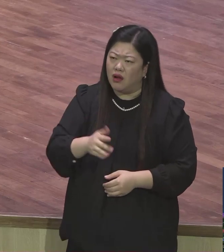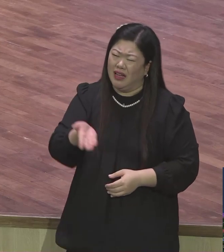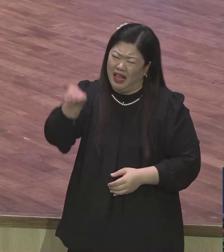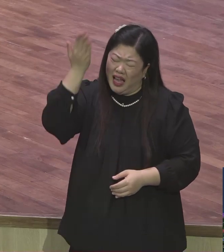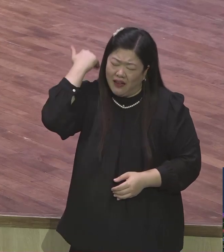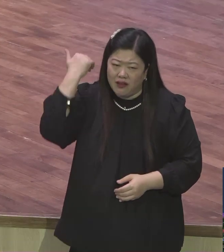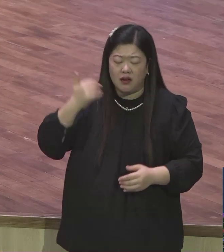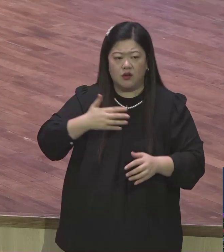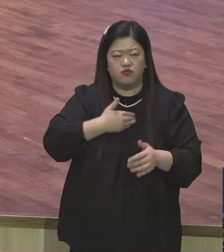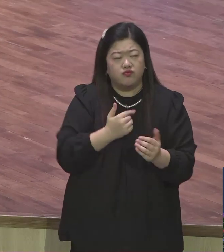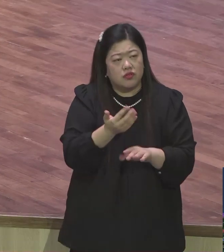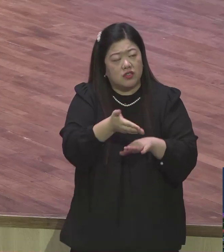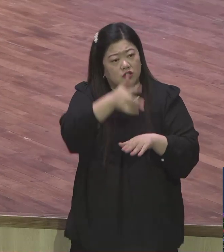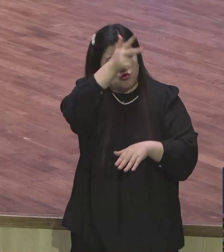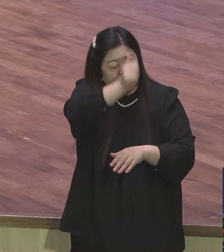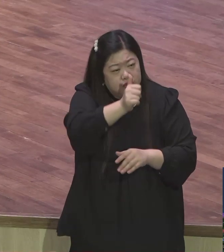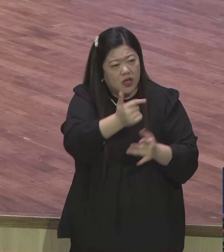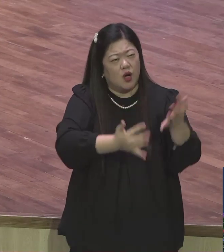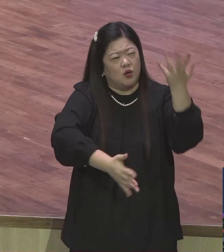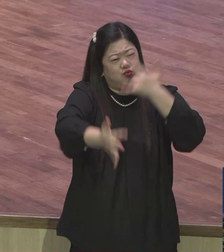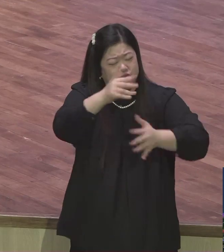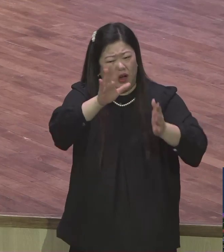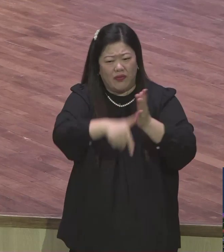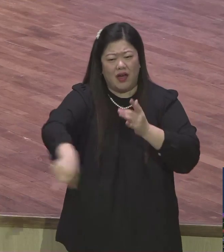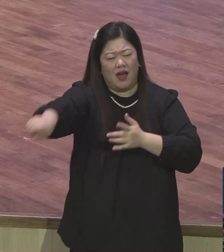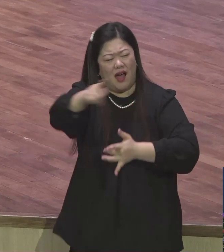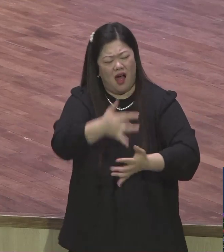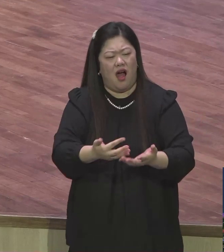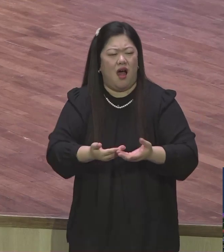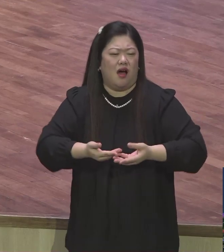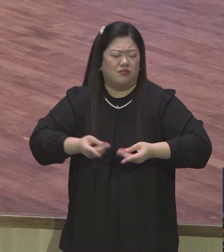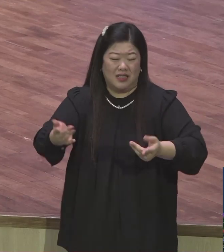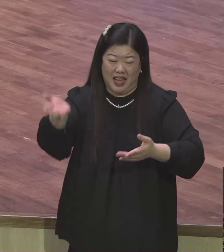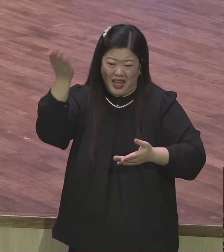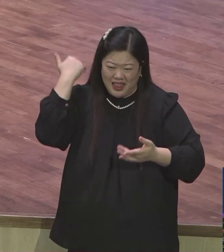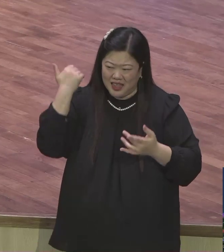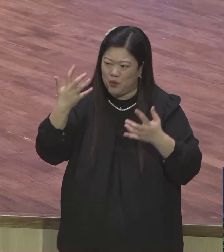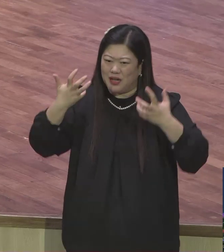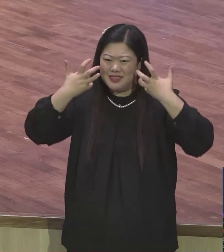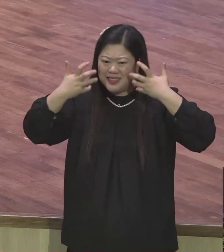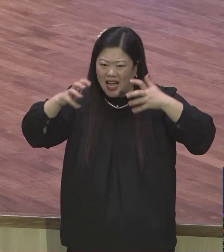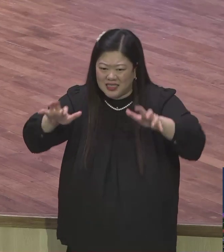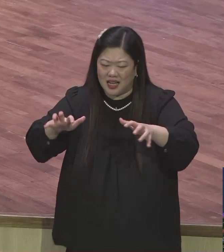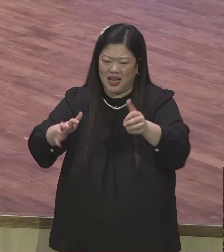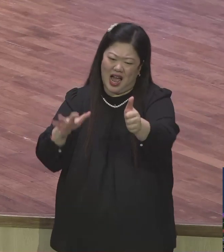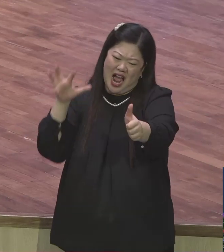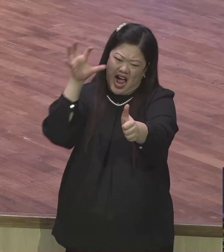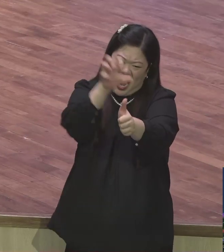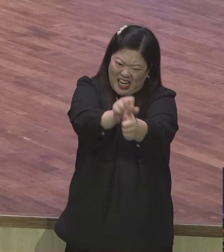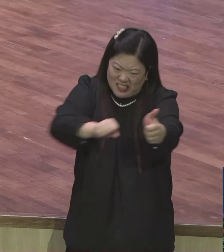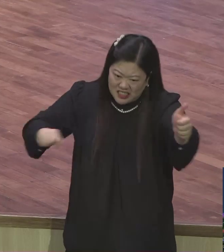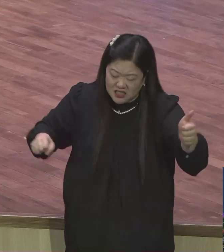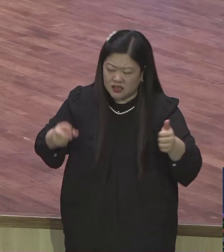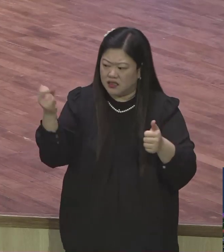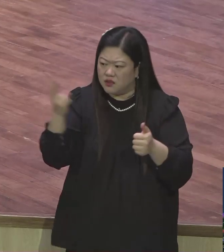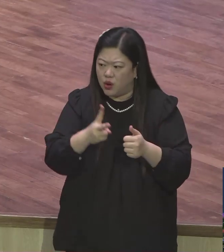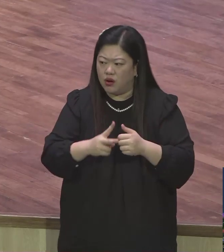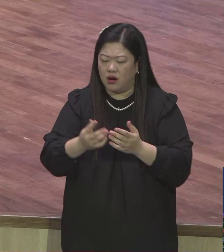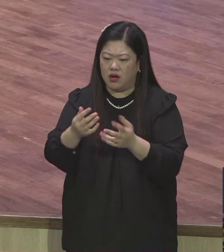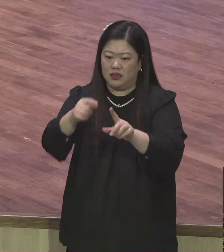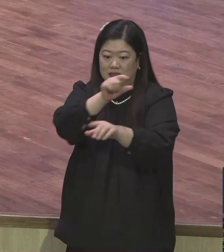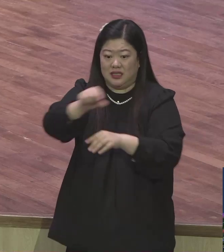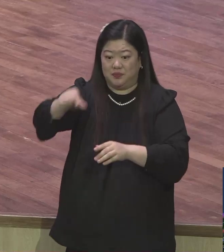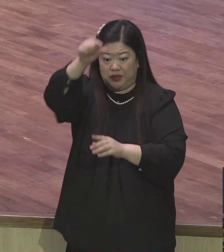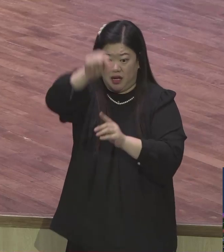고문 당하면서 화형 당하면서 원형 경기장에서 사자들의 입에 가기가기 찢겨